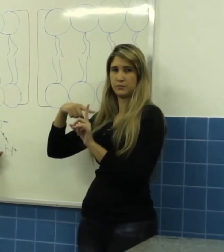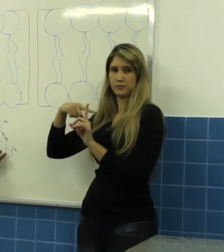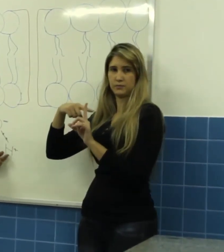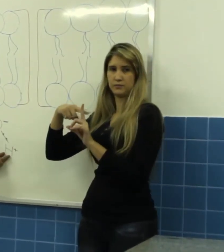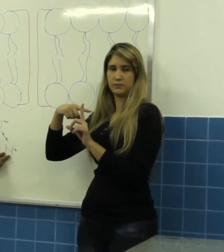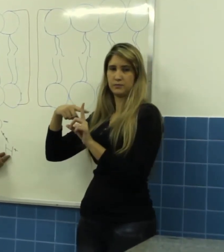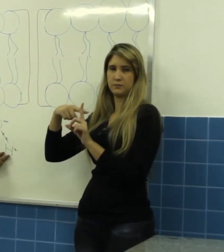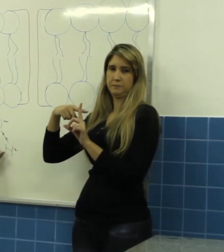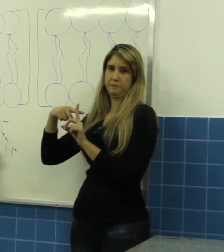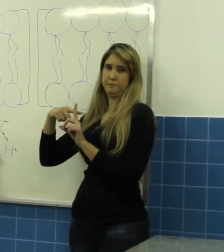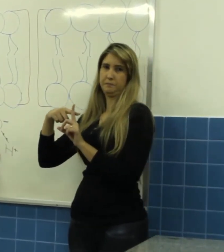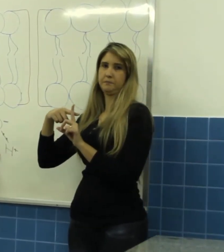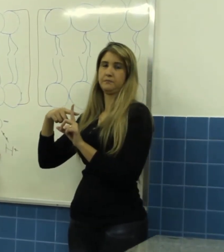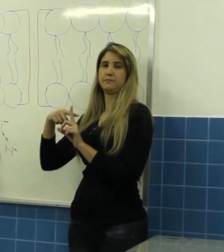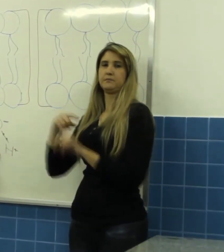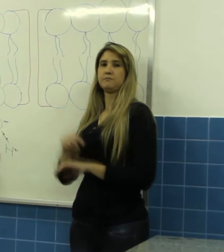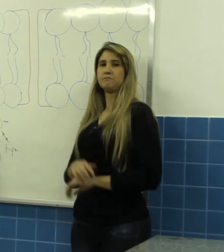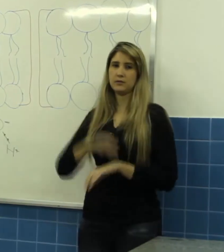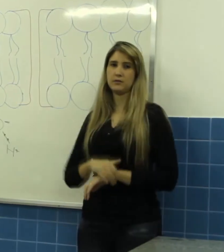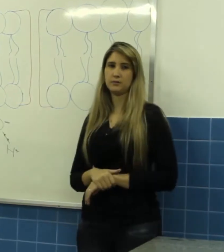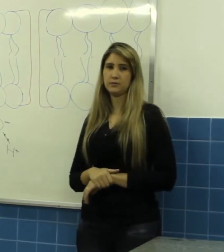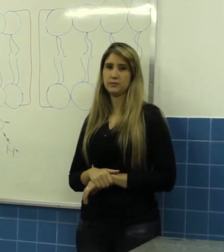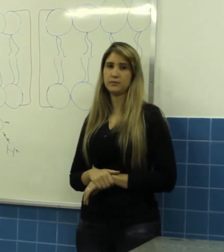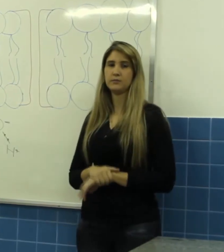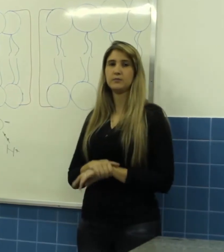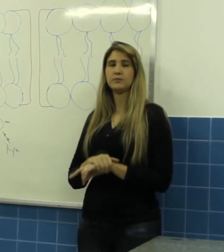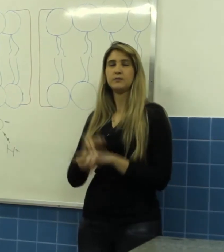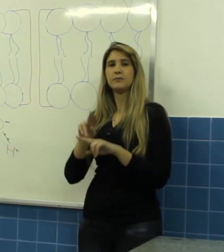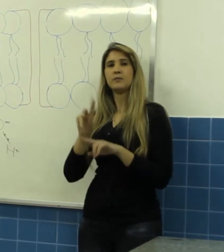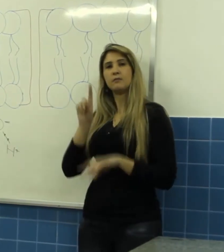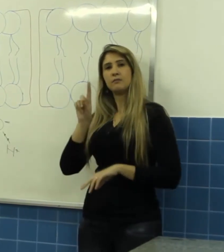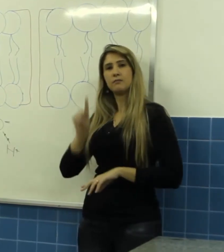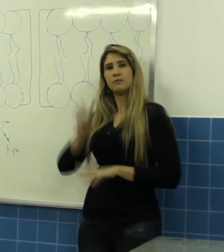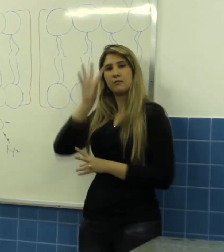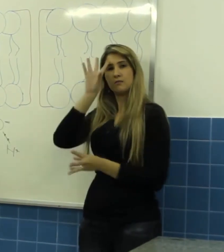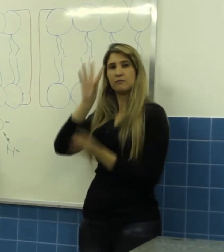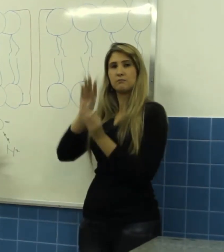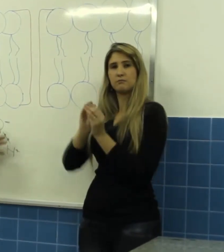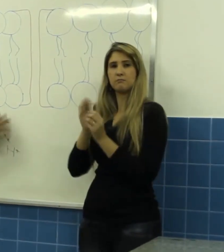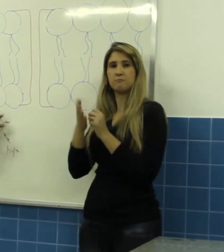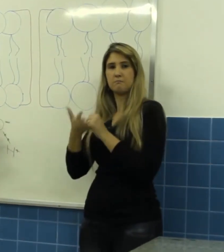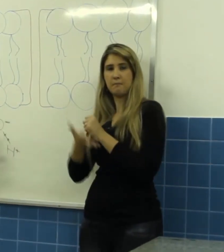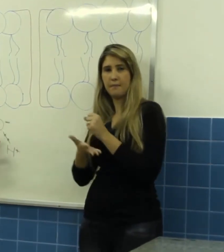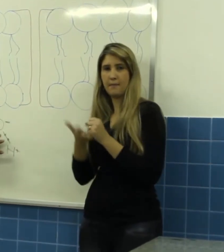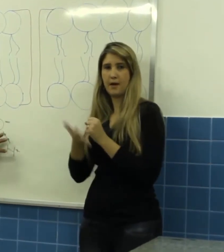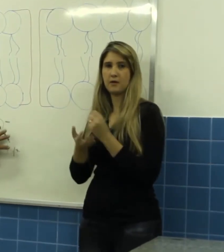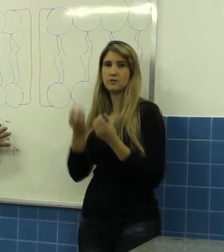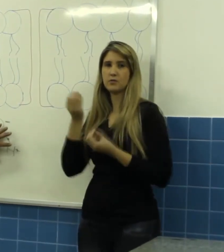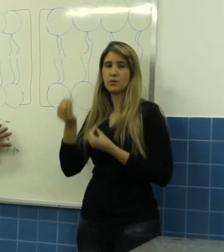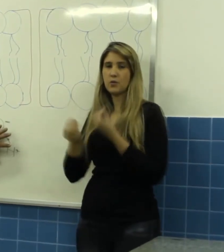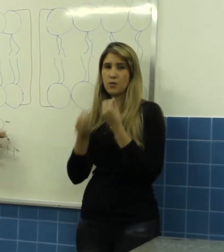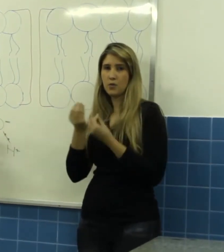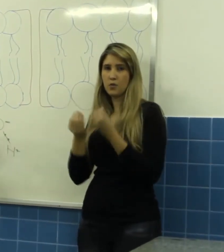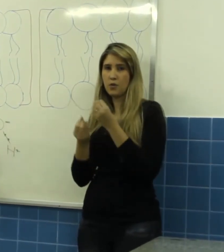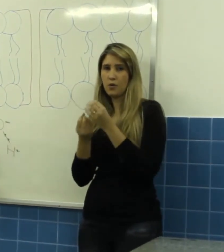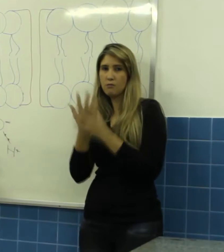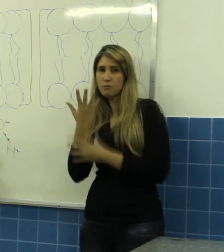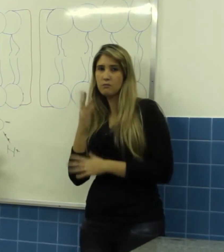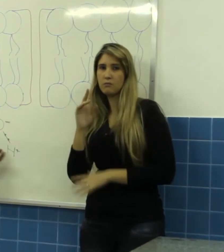uma carga parcial positiva. Seria esse o entendimento básico da formação da molécula da